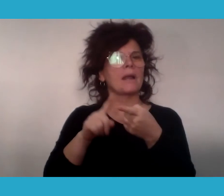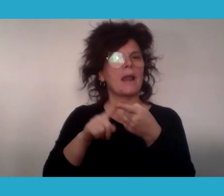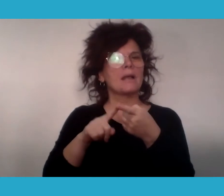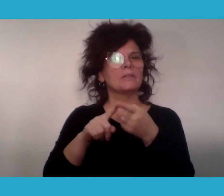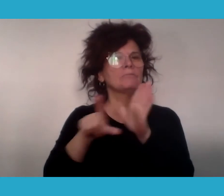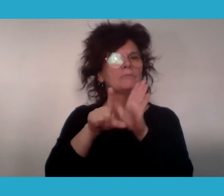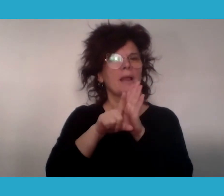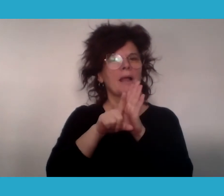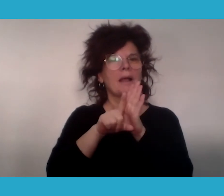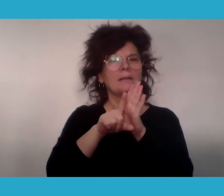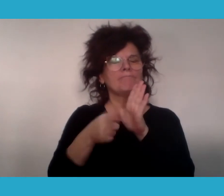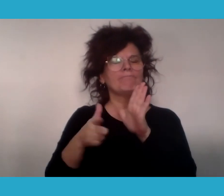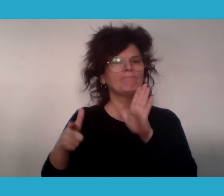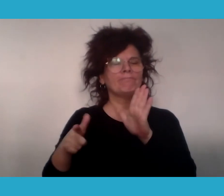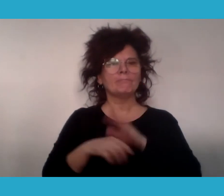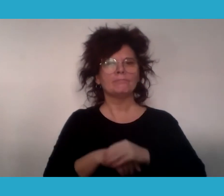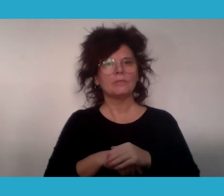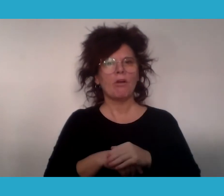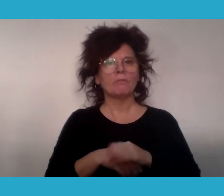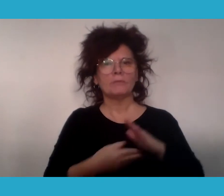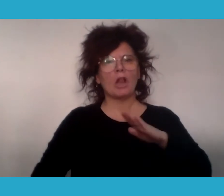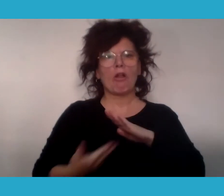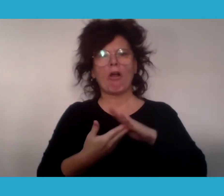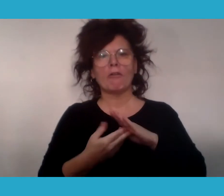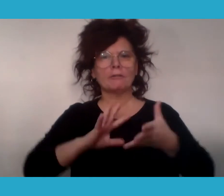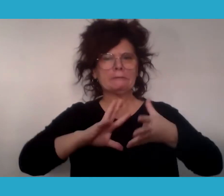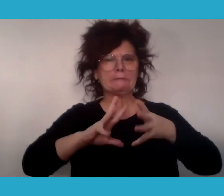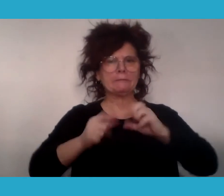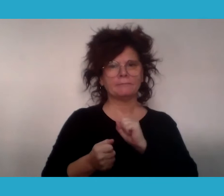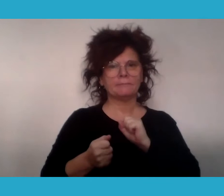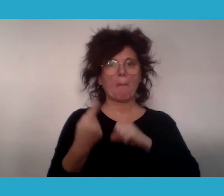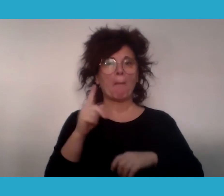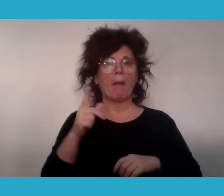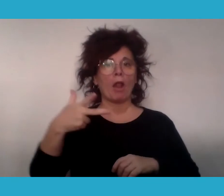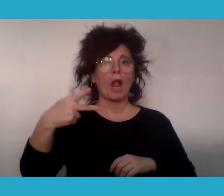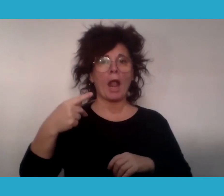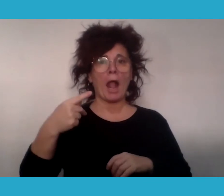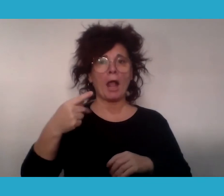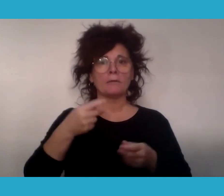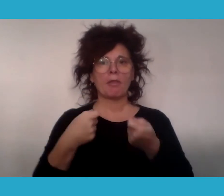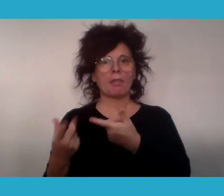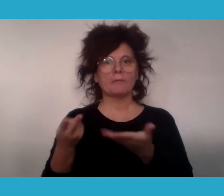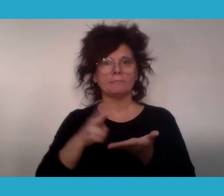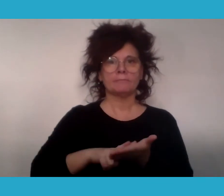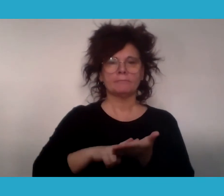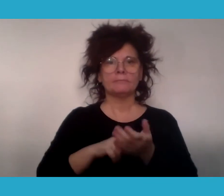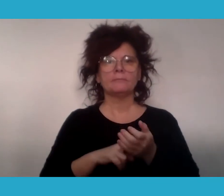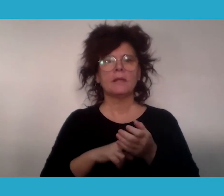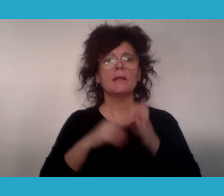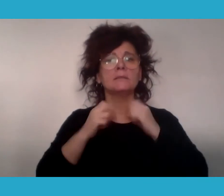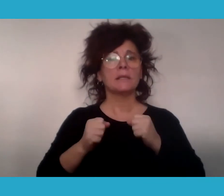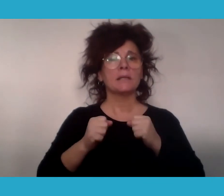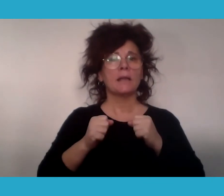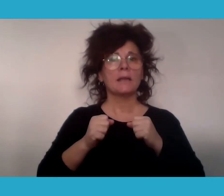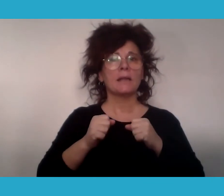gobierno provincial destruye y la CA restituye. Explica que la Secretaría de Ambiente a cargo de Juan Carlos Escoto